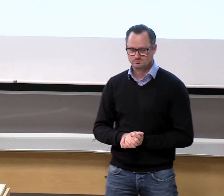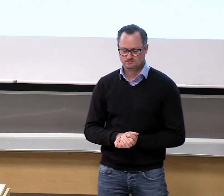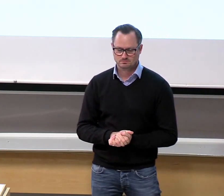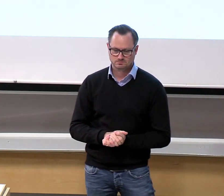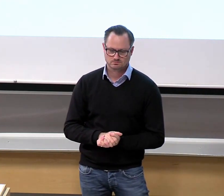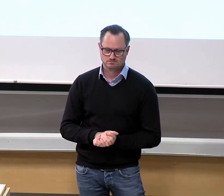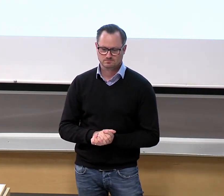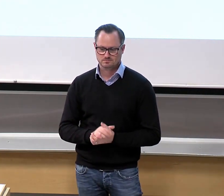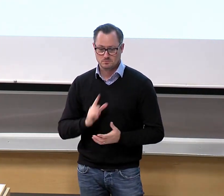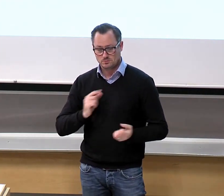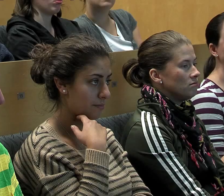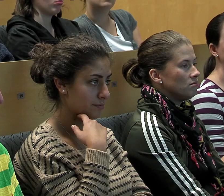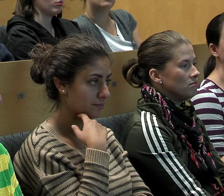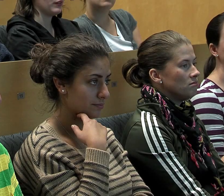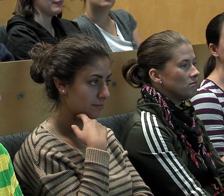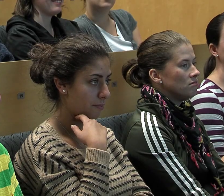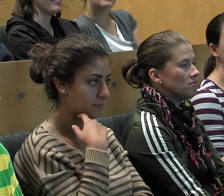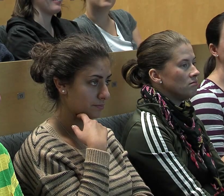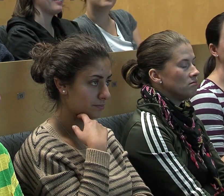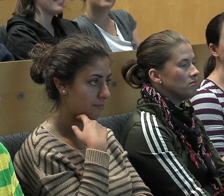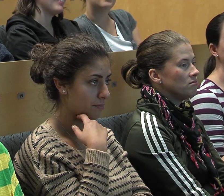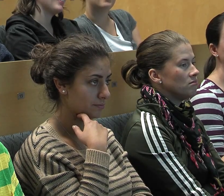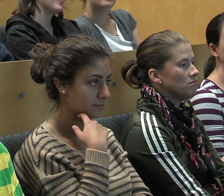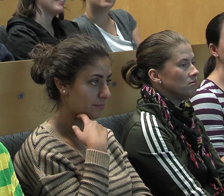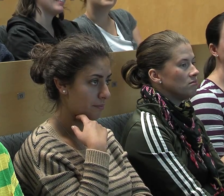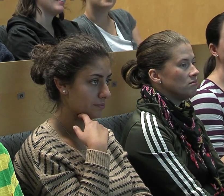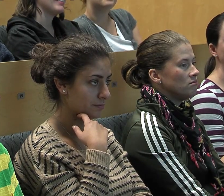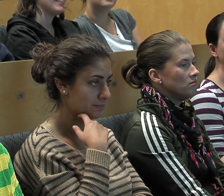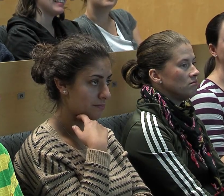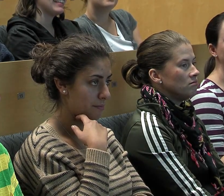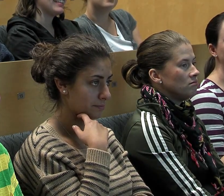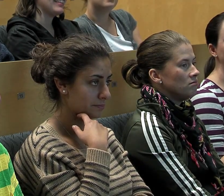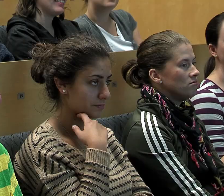tid. Men det har varit mycket spännande och tufft periodiskt.